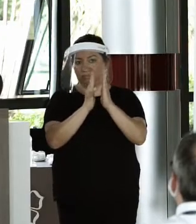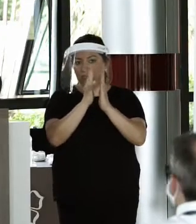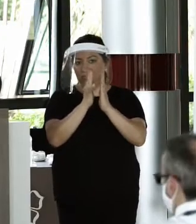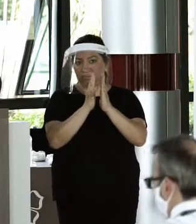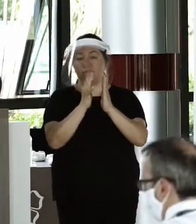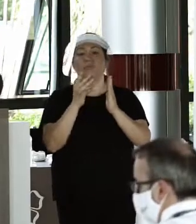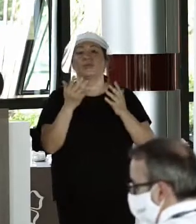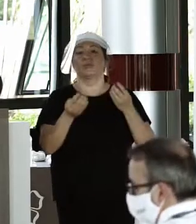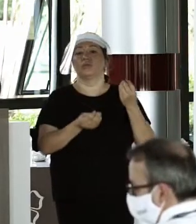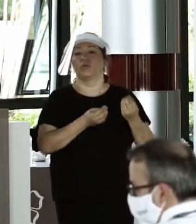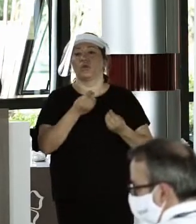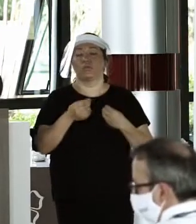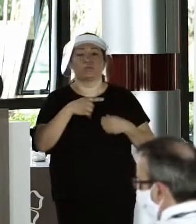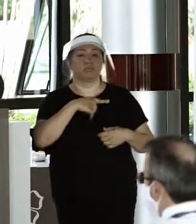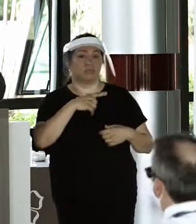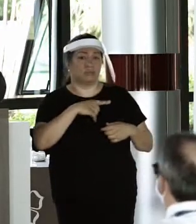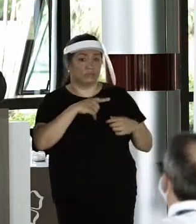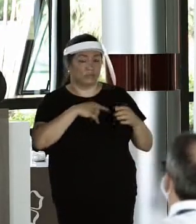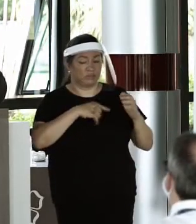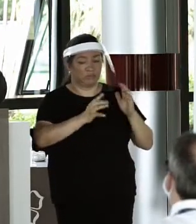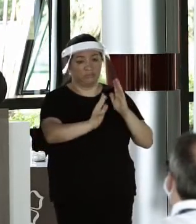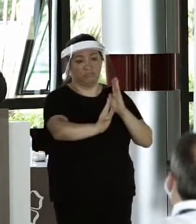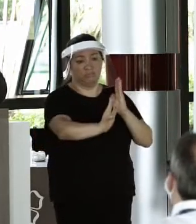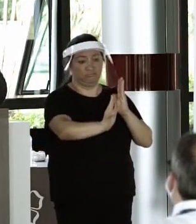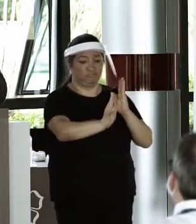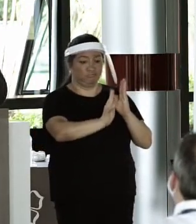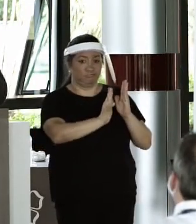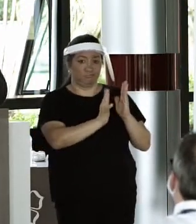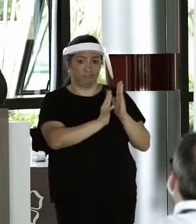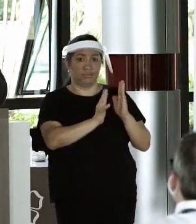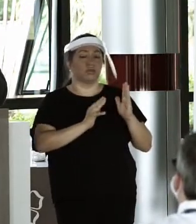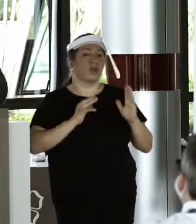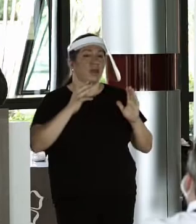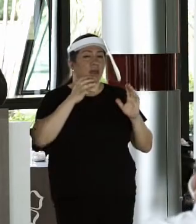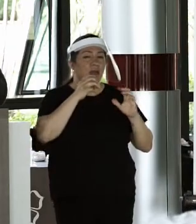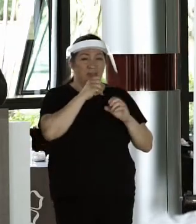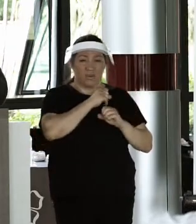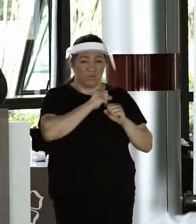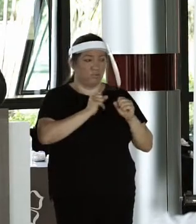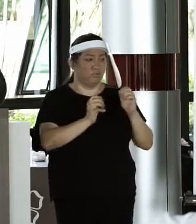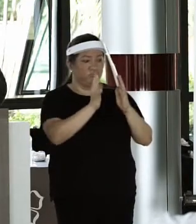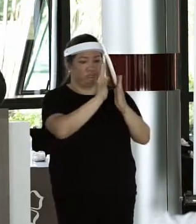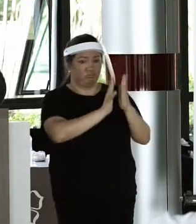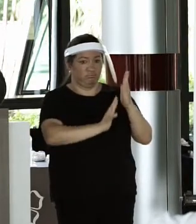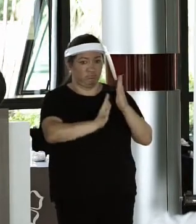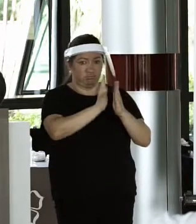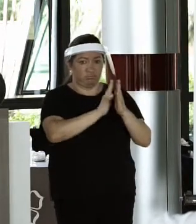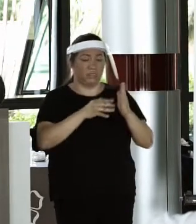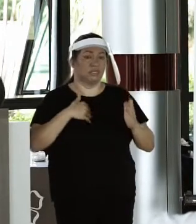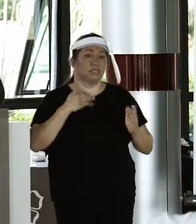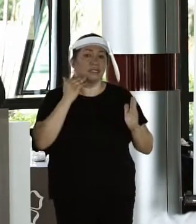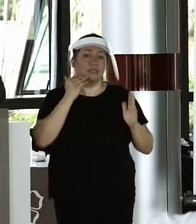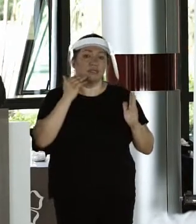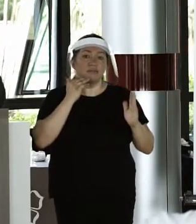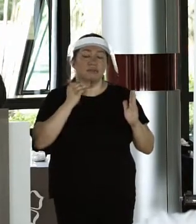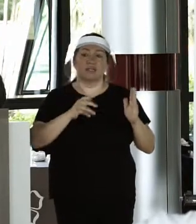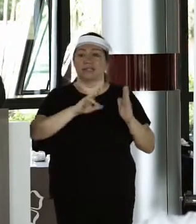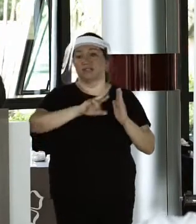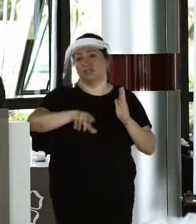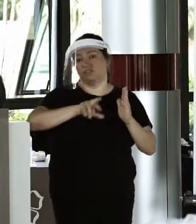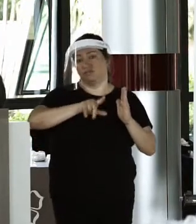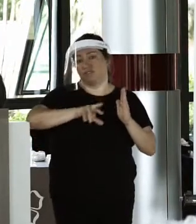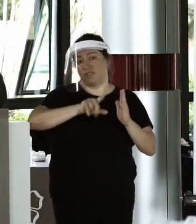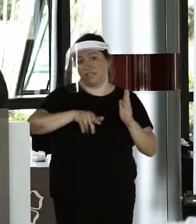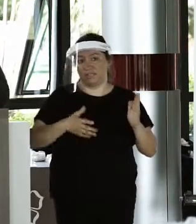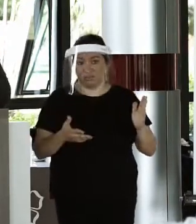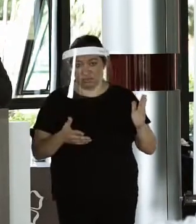o restante, uma camada contínua, o transporte de calor na região com defeito é diferente da região sem